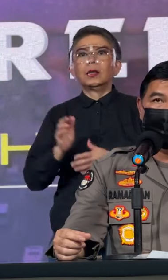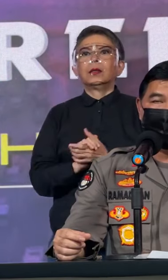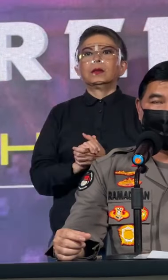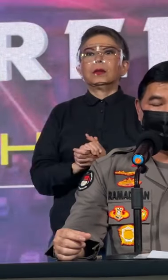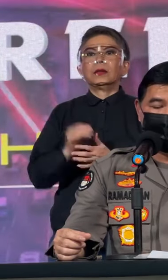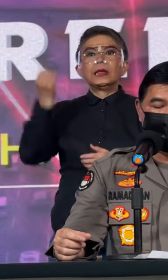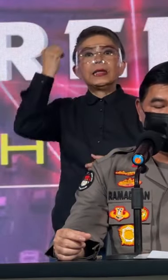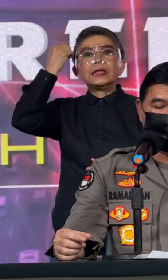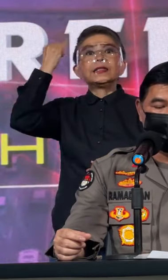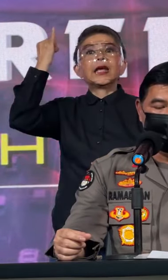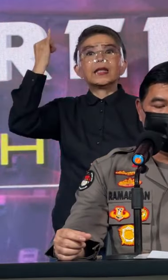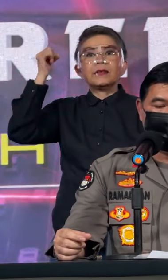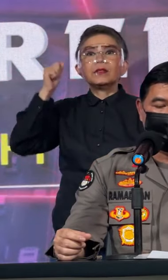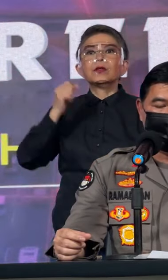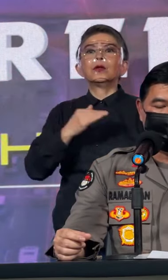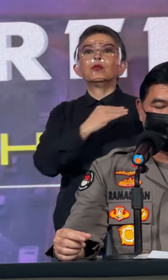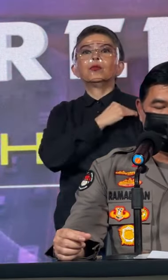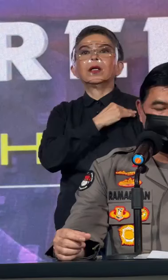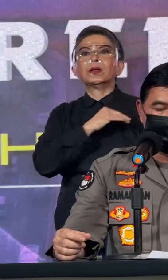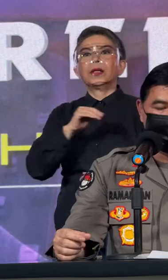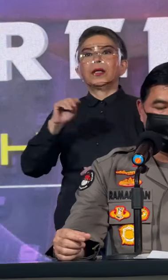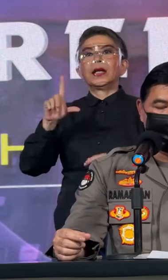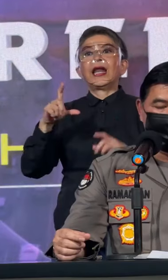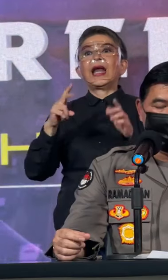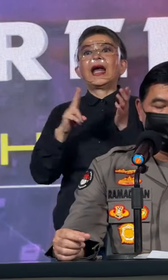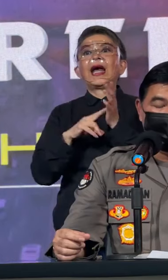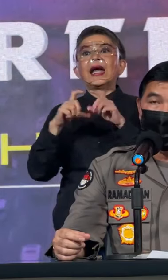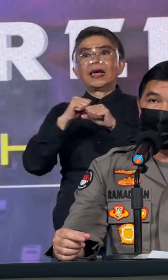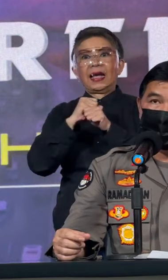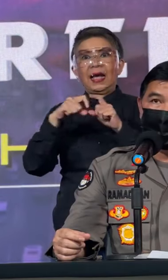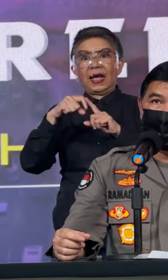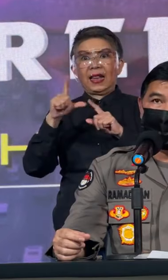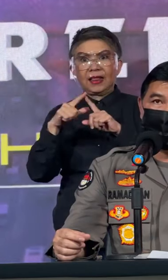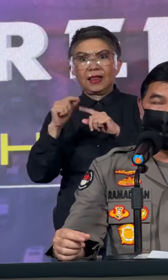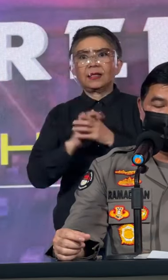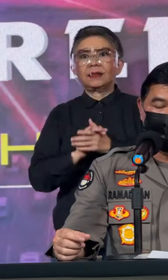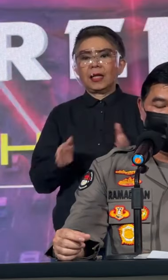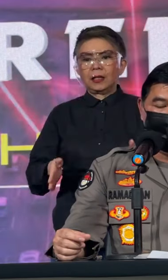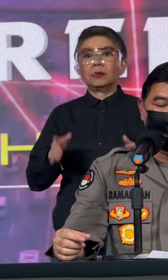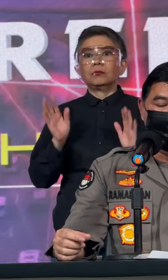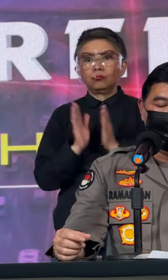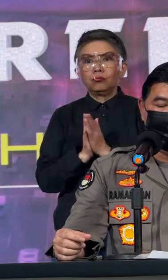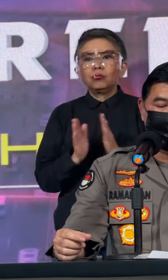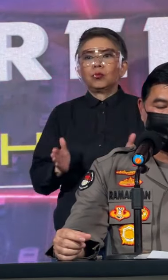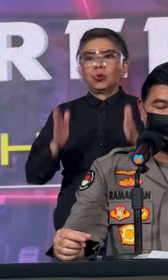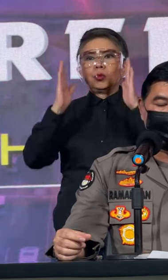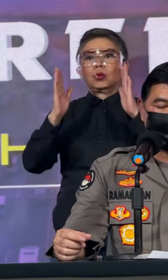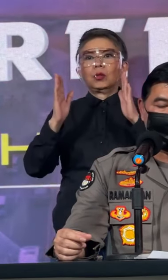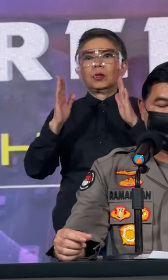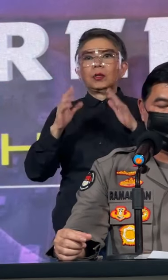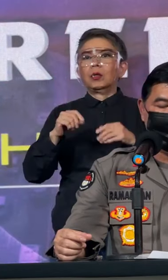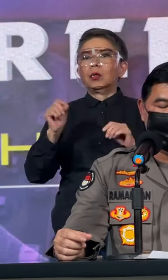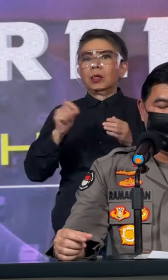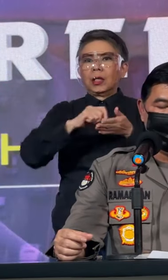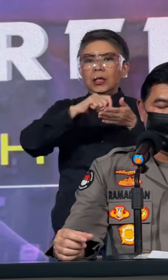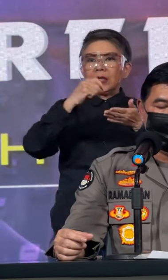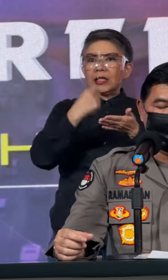atas inisiatif Bupati Langkat tersebut, dan bangunan tersebut belum